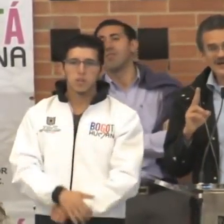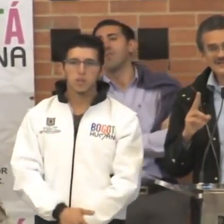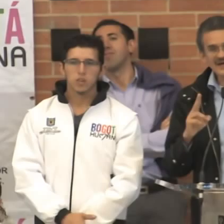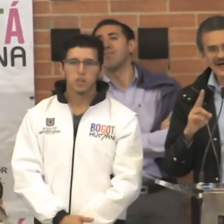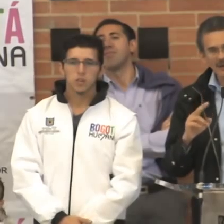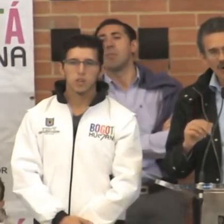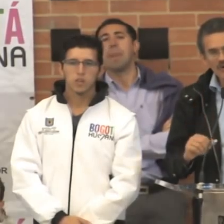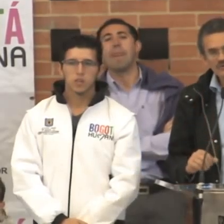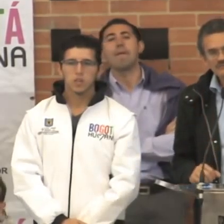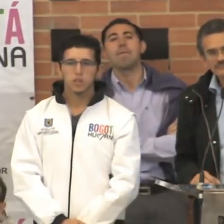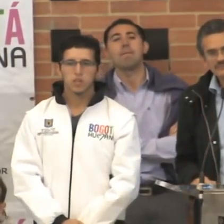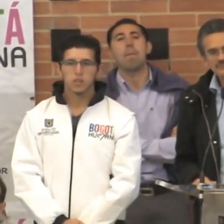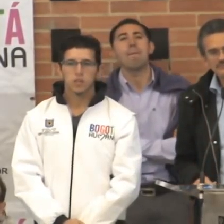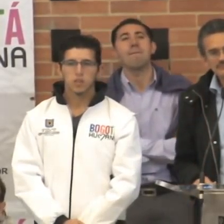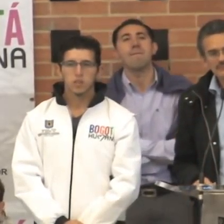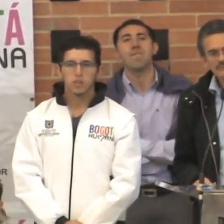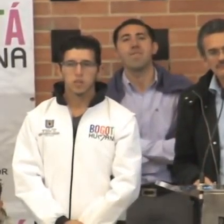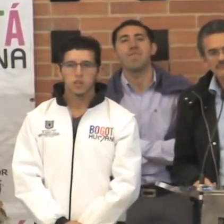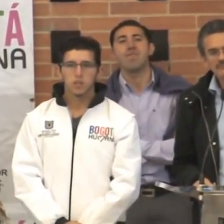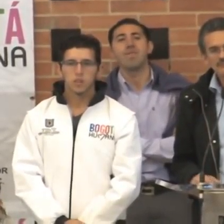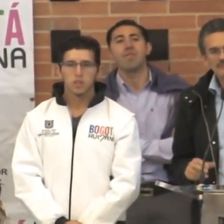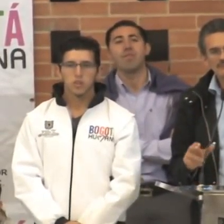la política del amor